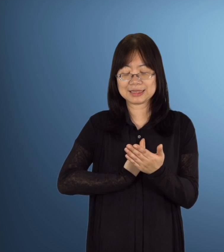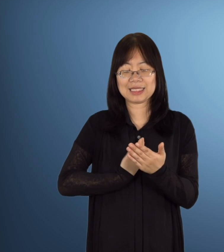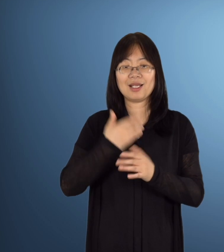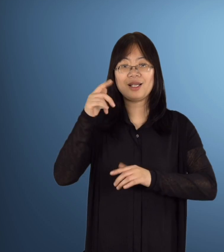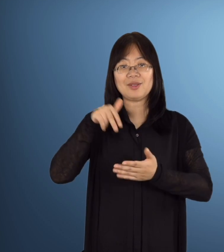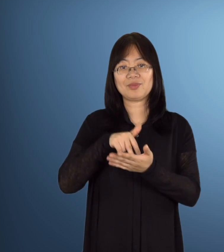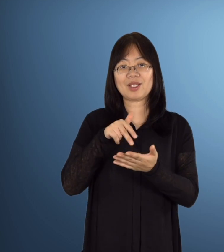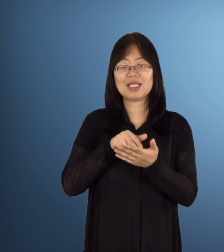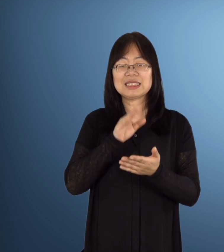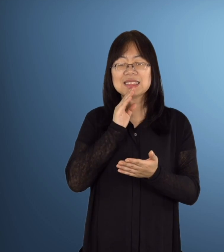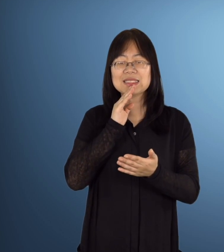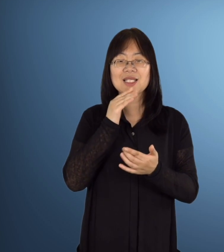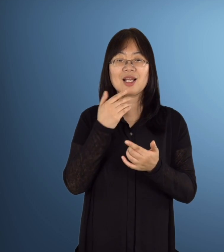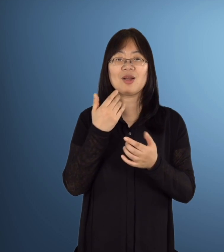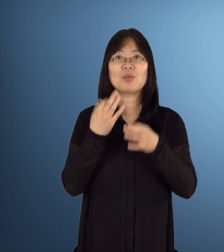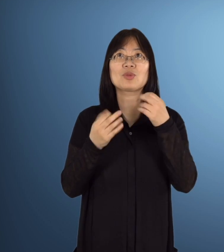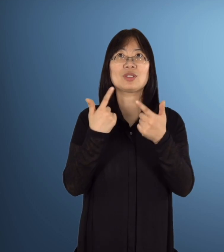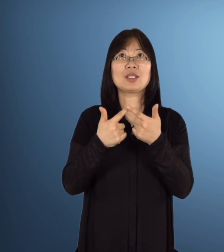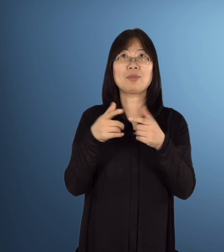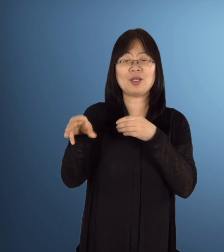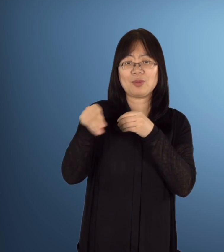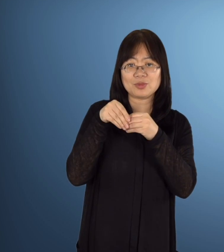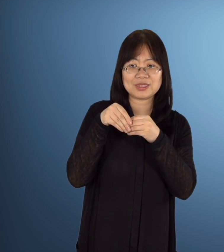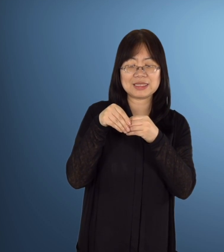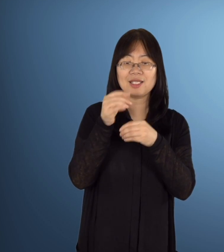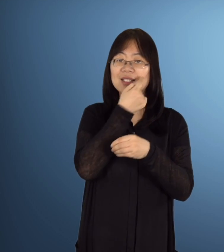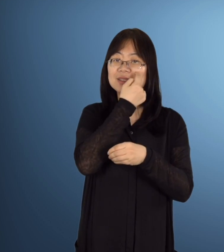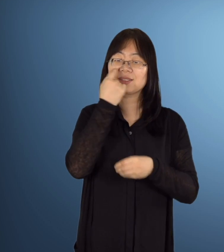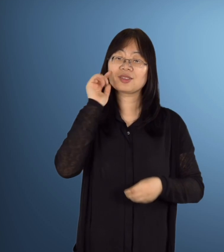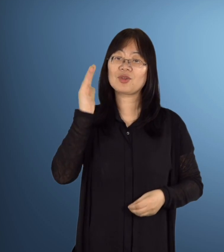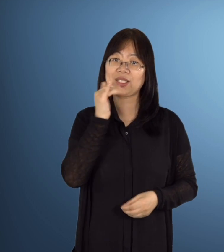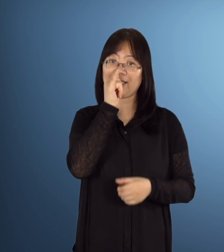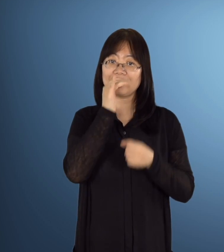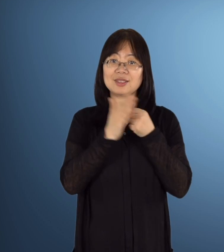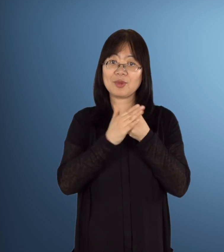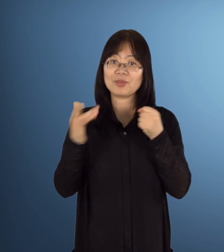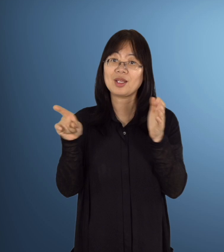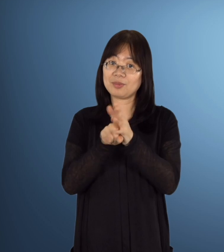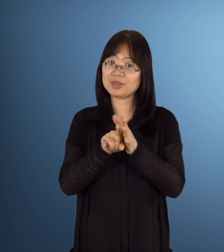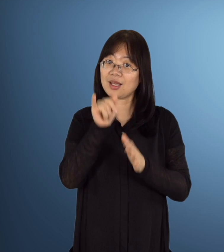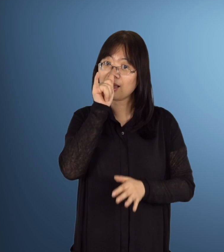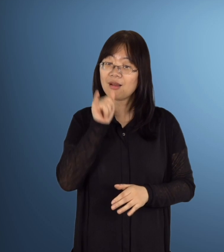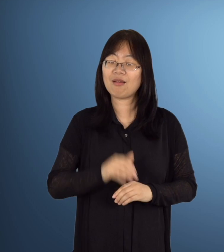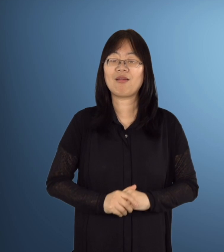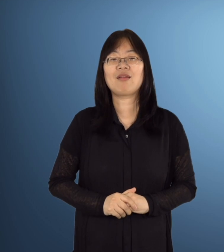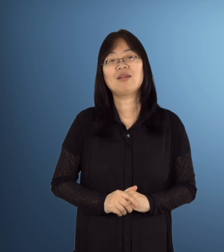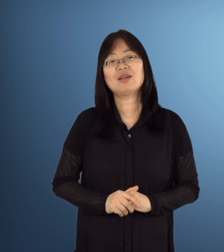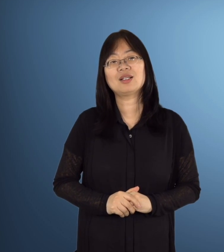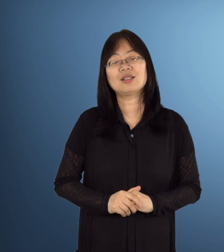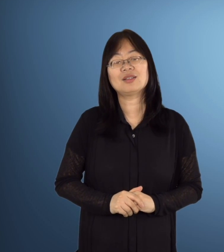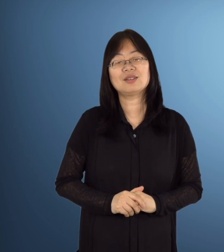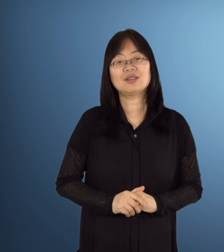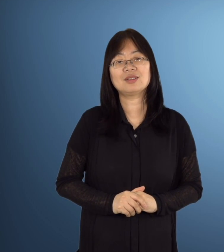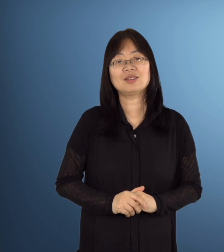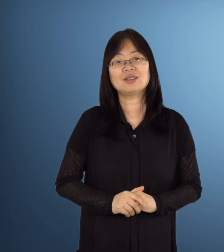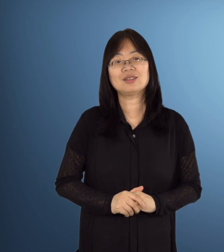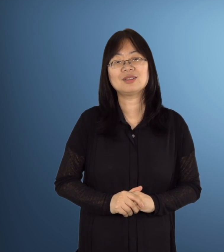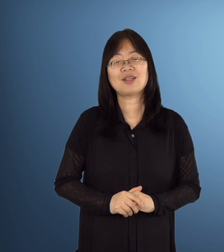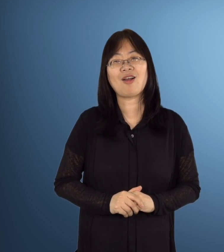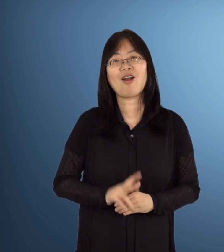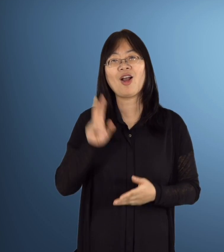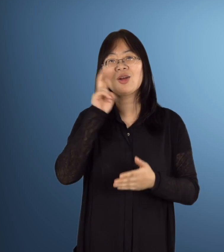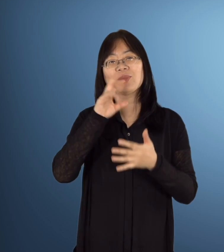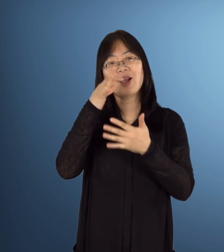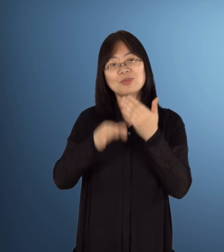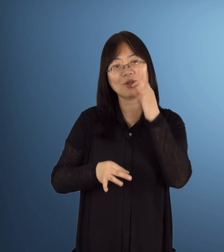그 참 포도나무에 붙어있는 증거가 되는 거예요. 믿습니까? 어느 음악